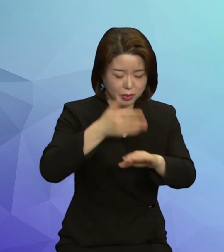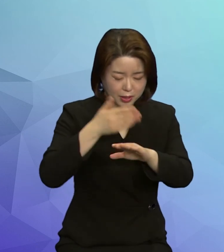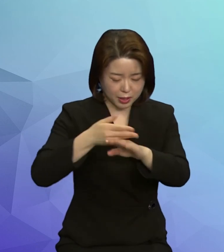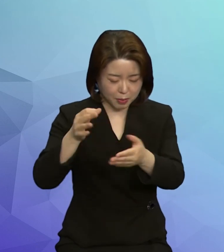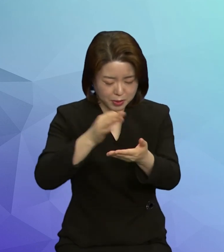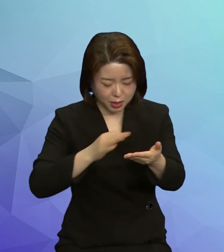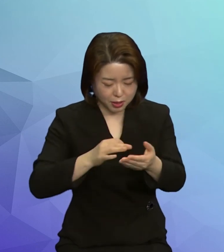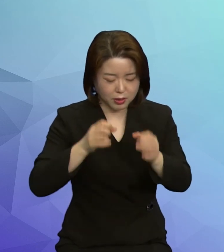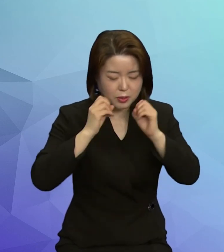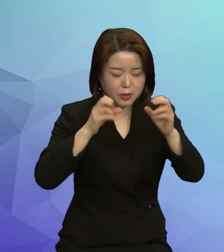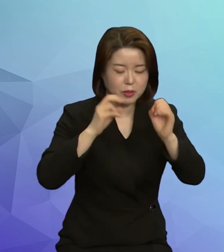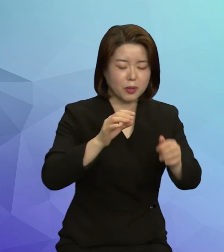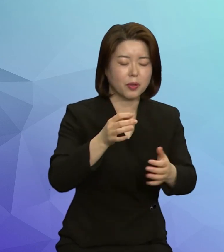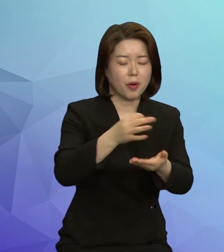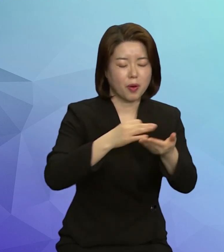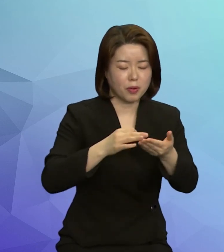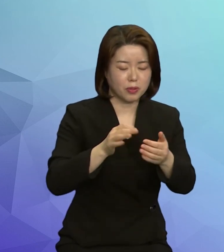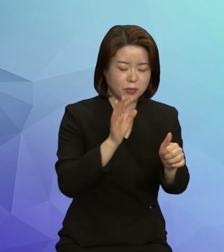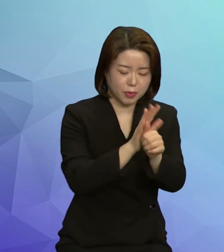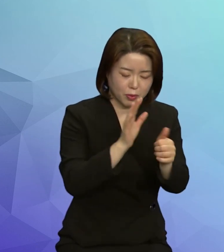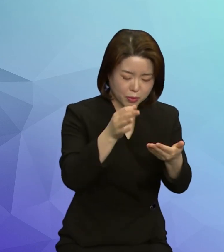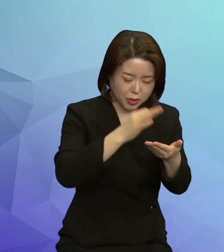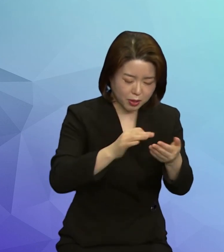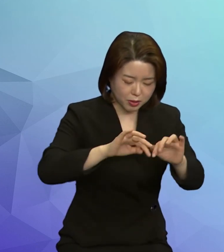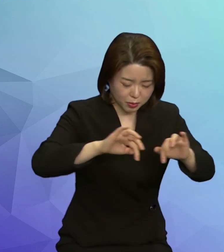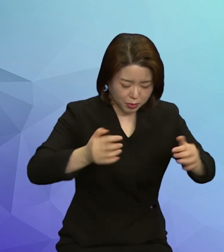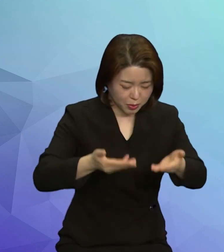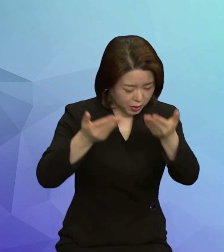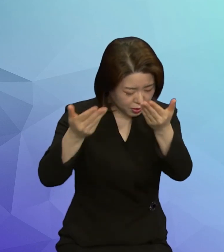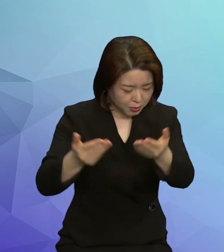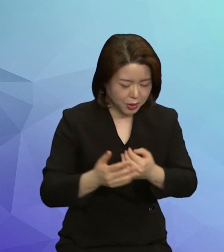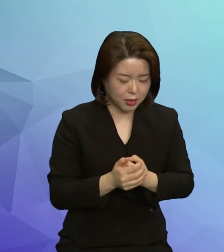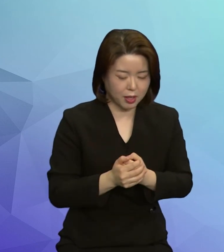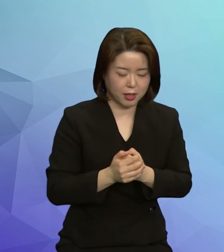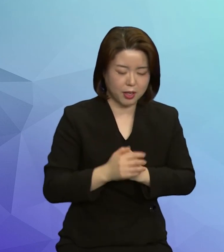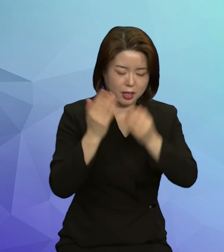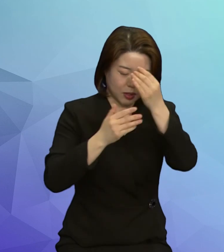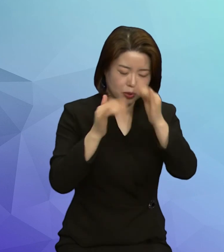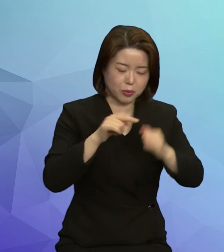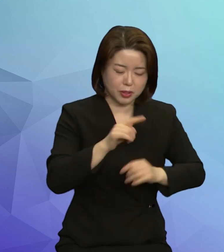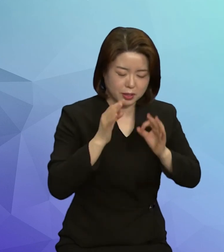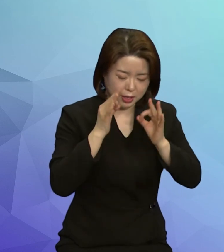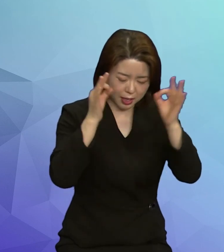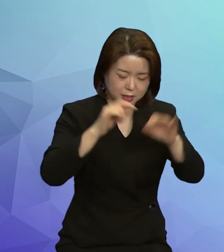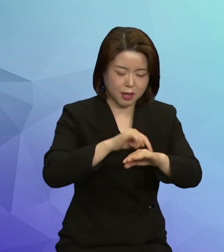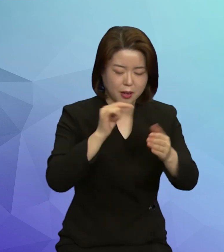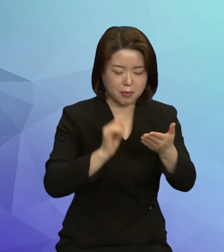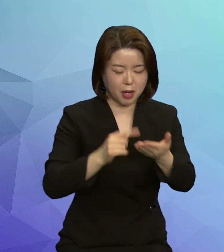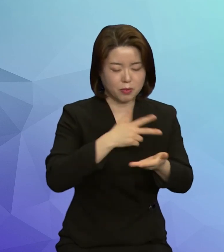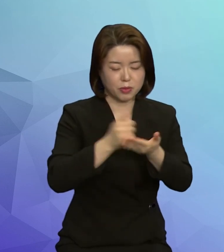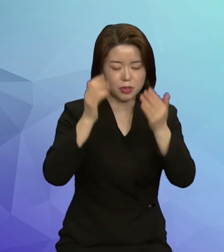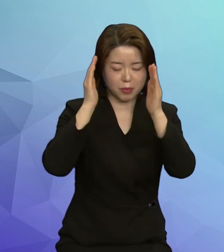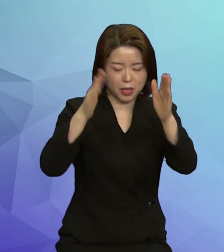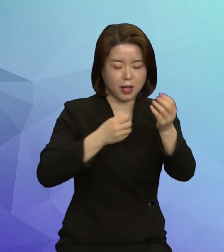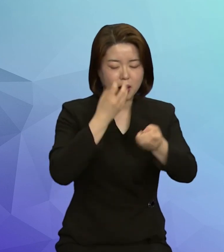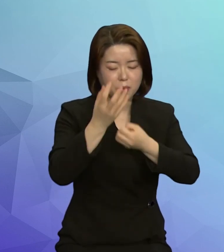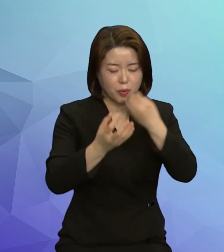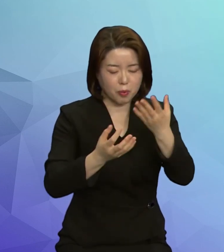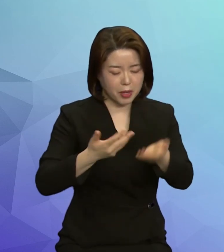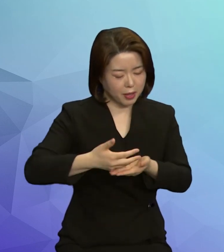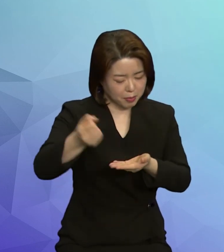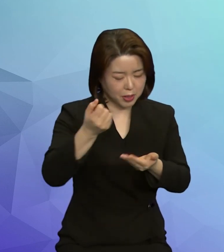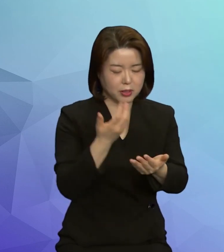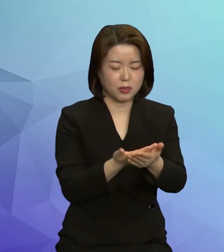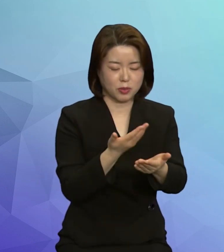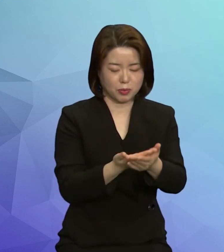건축원금, 감사원금, 선교원금과 구제원금을 구별해 드립니다. 성도들의 그 간절한 마음, 주님을 향한